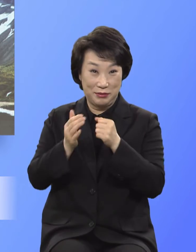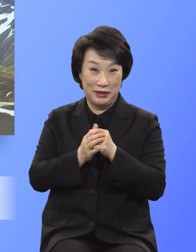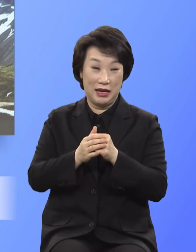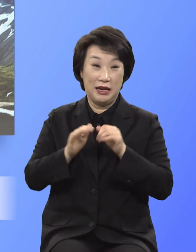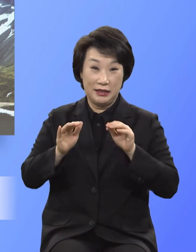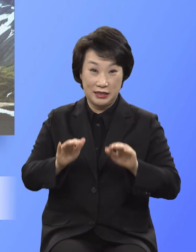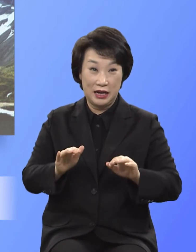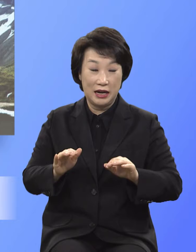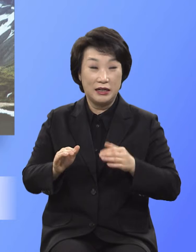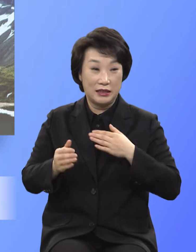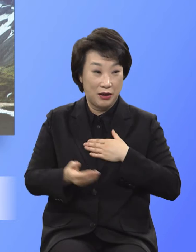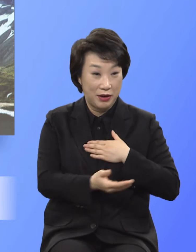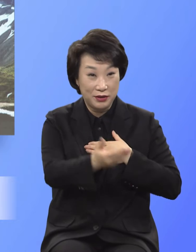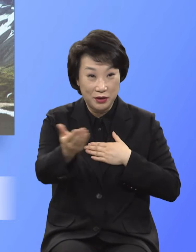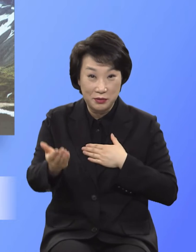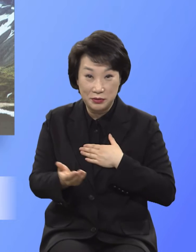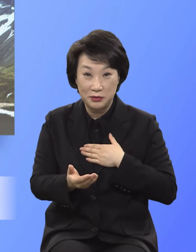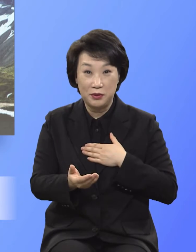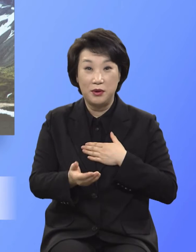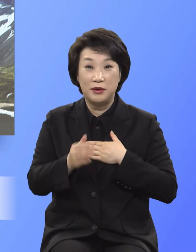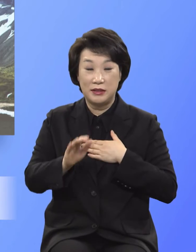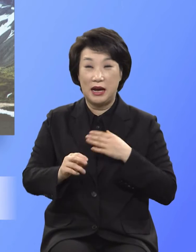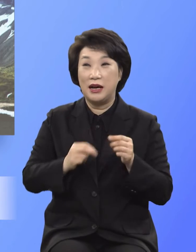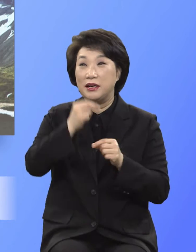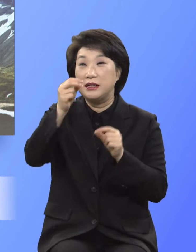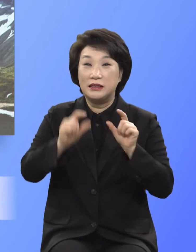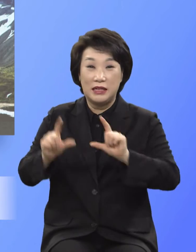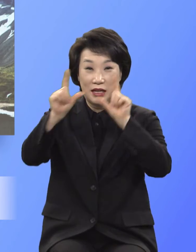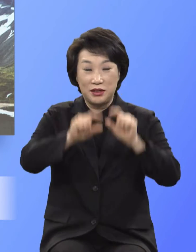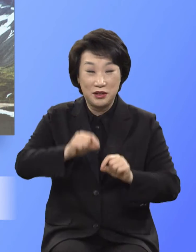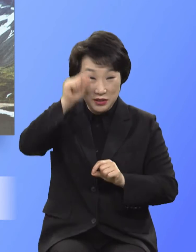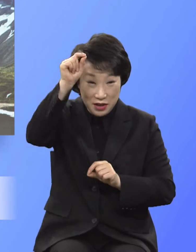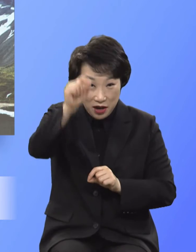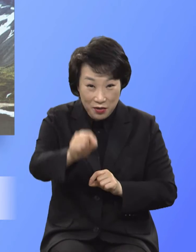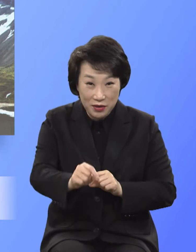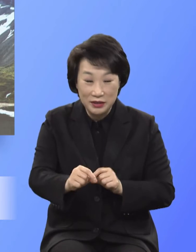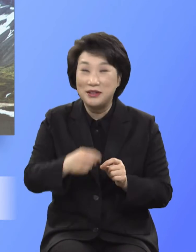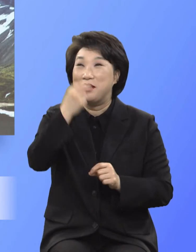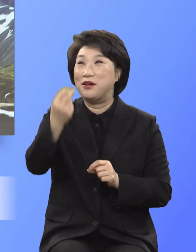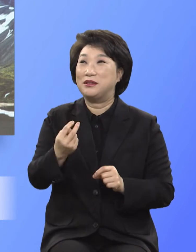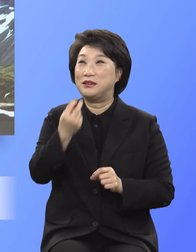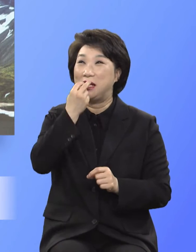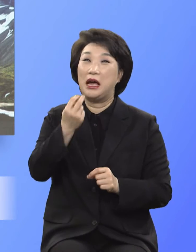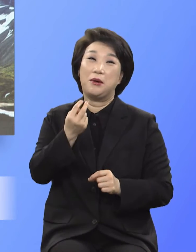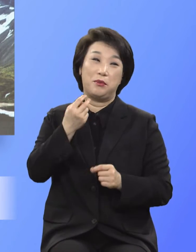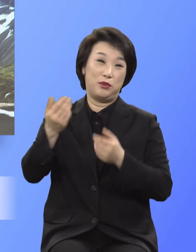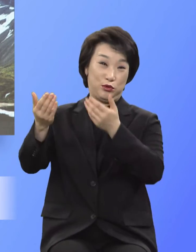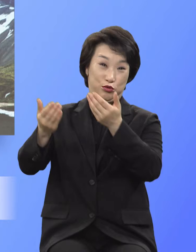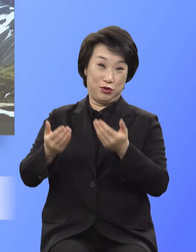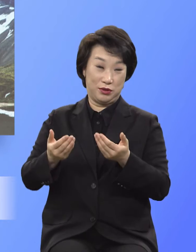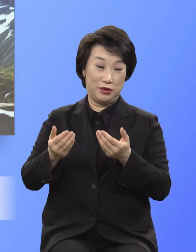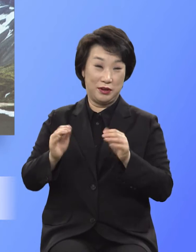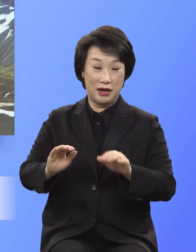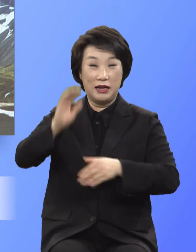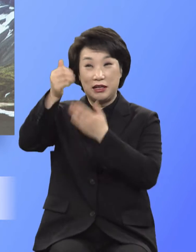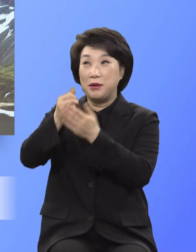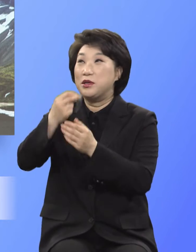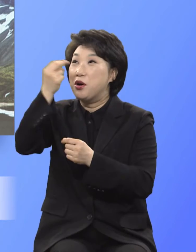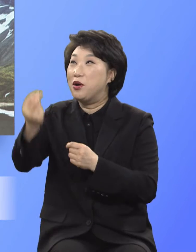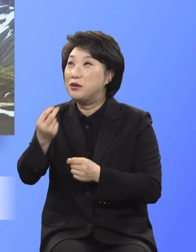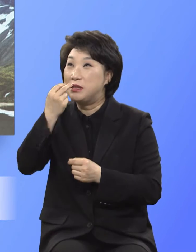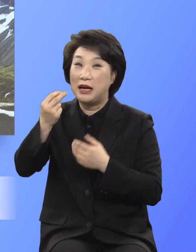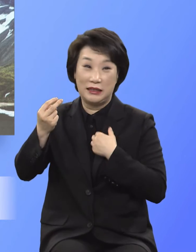같이 나와 여러분도 영원토록 영생하는 몫으로 하나님의